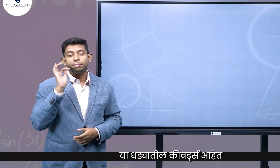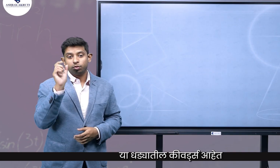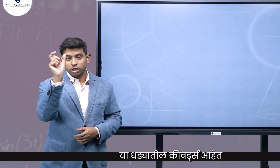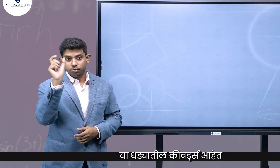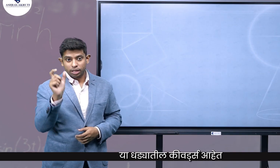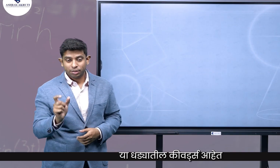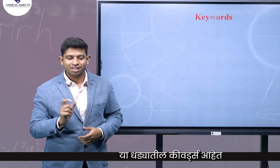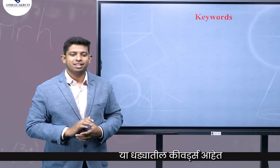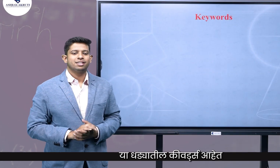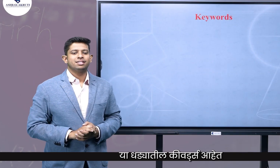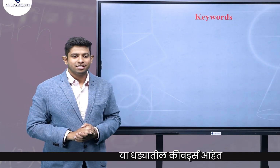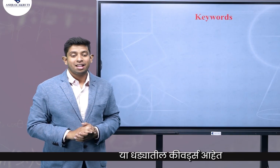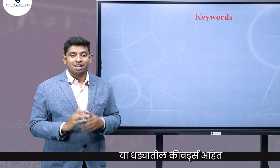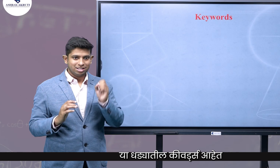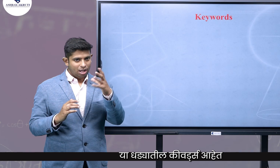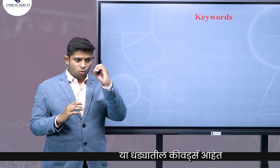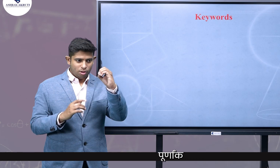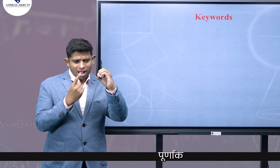या धड्यातले कीवर्ड्स आहेत पूर्णांक,